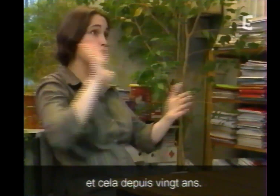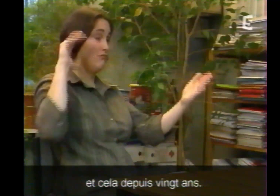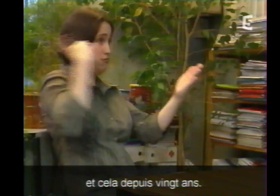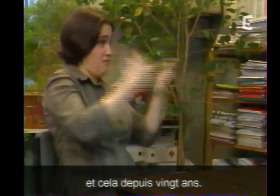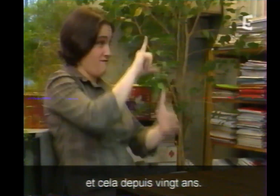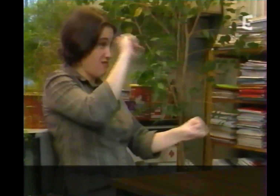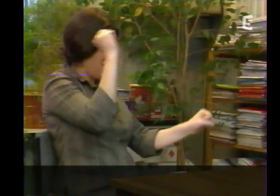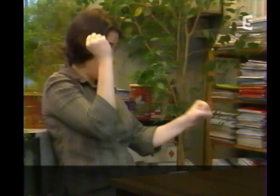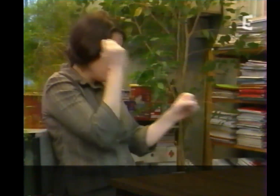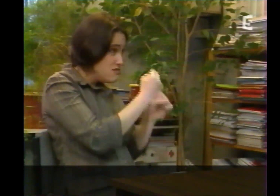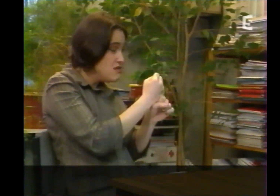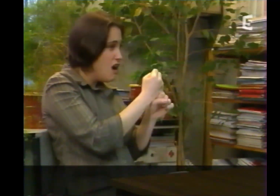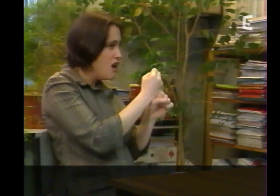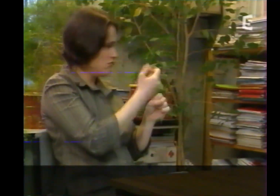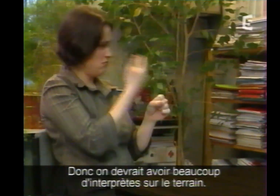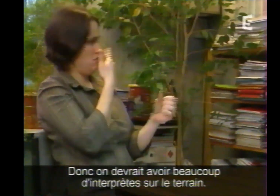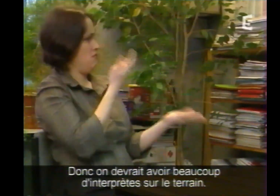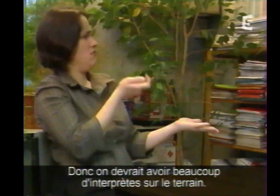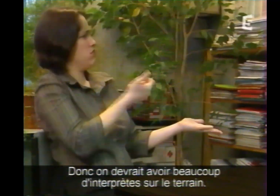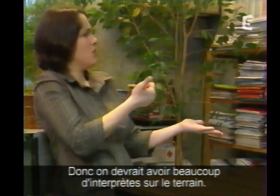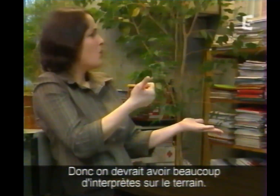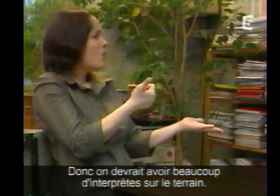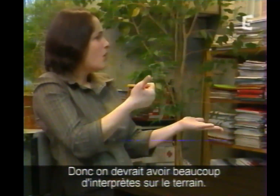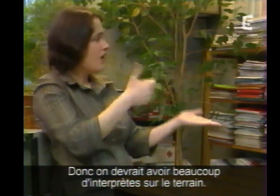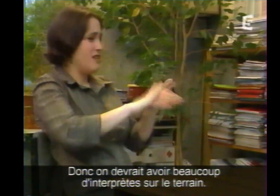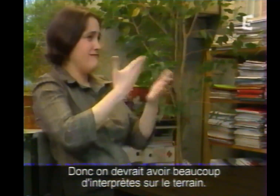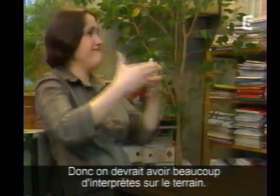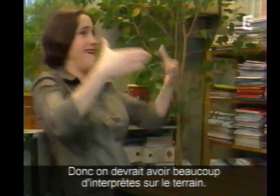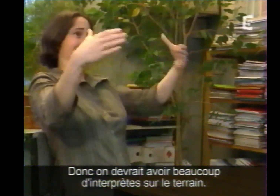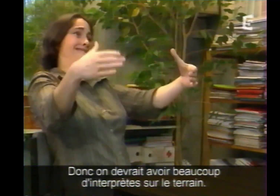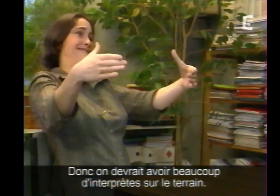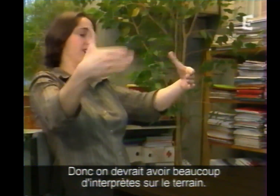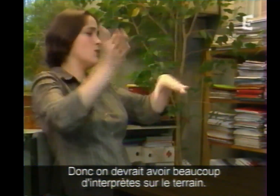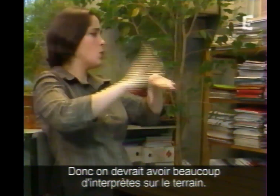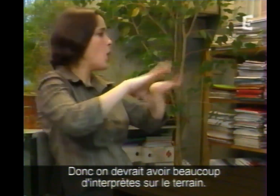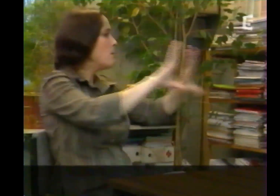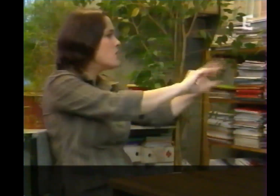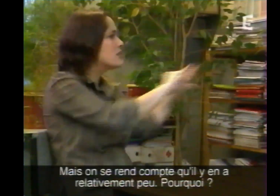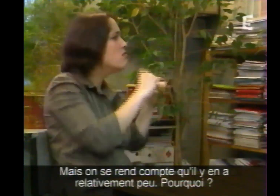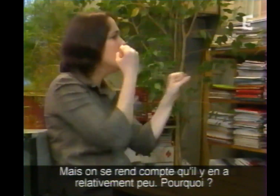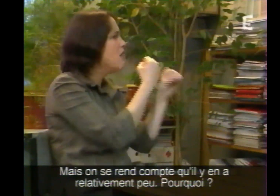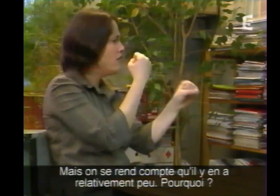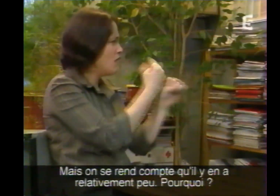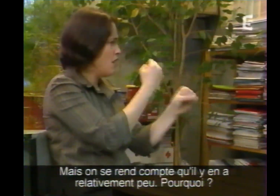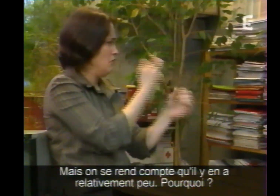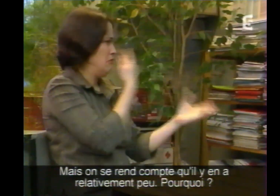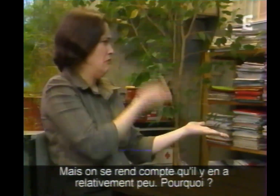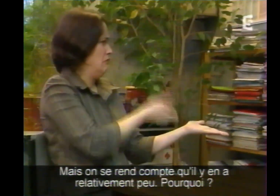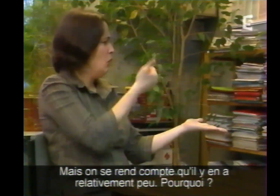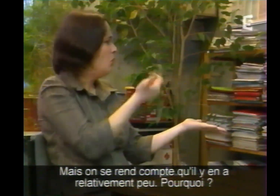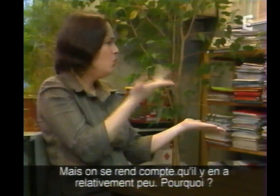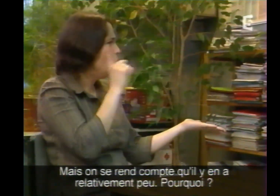ans. Donc, on devrait avoir beaucoup d'interprètes sur le terrain et on se rend compte qu'il y en a relativement